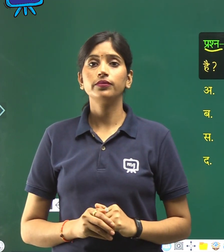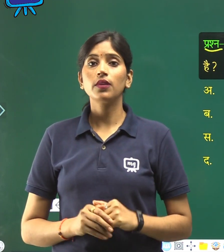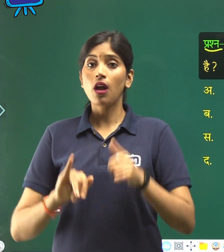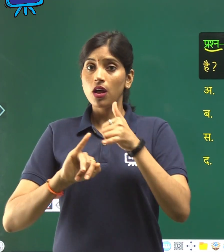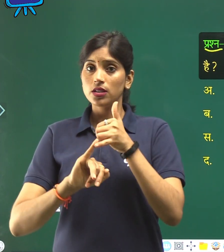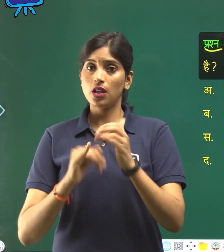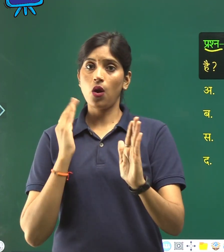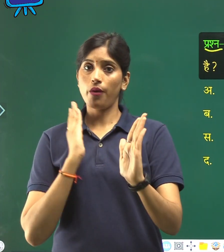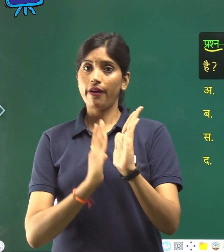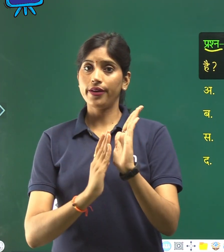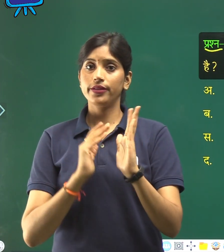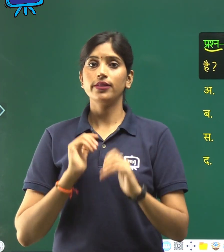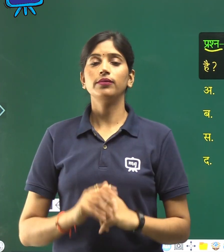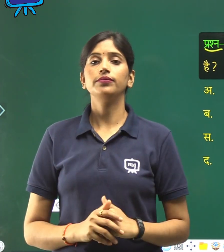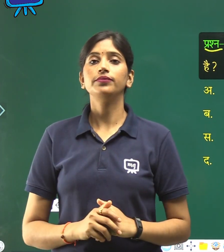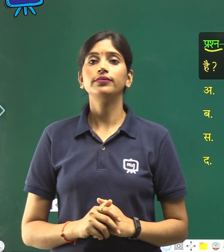दक्षिण।